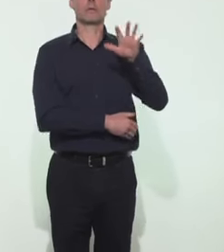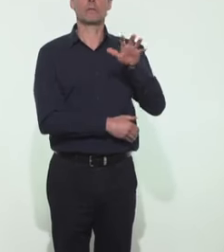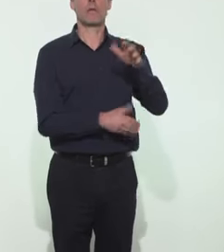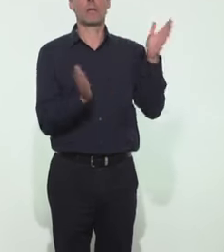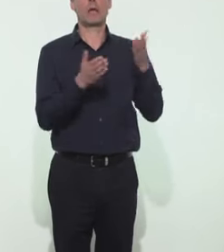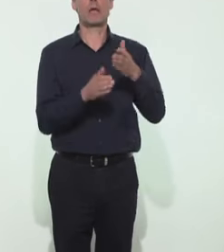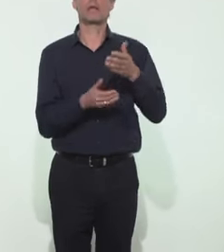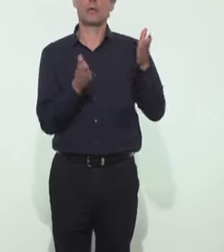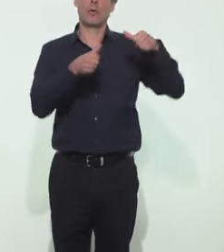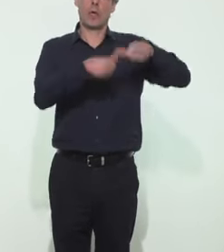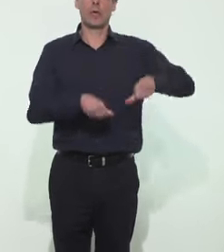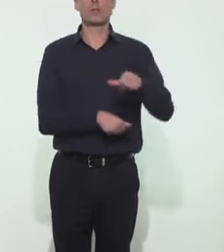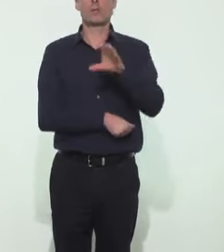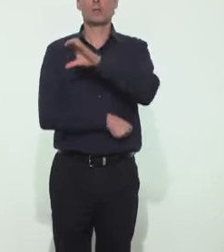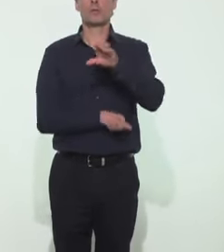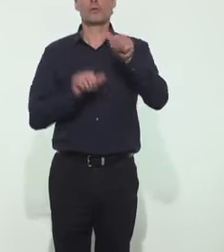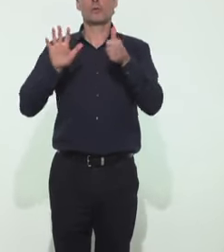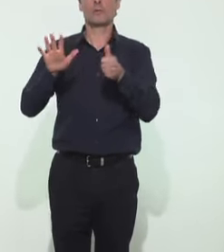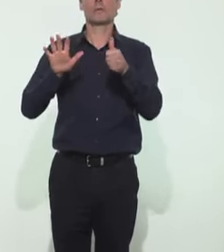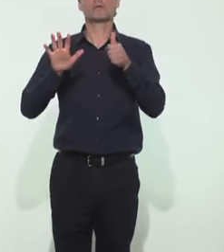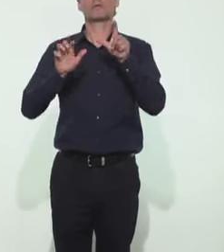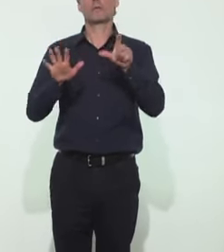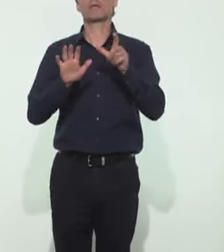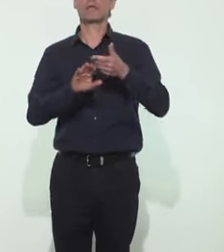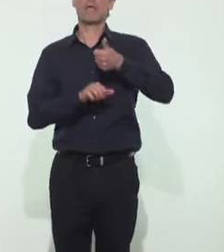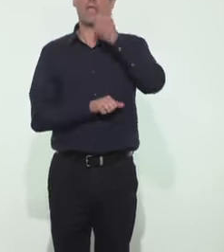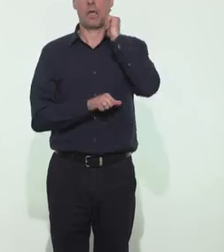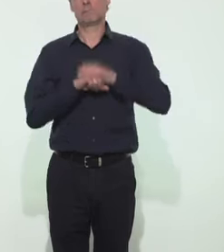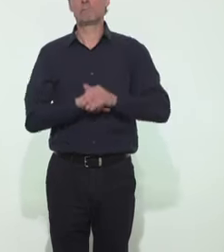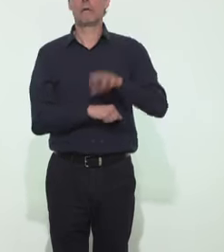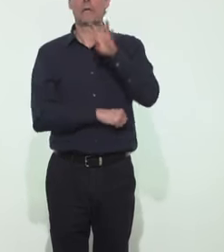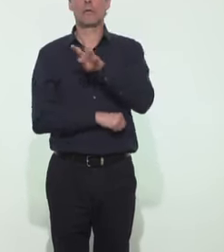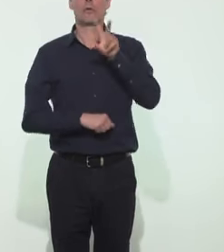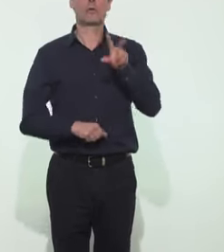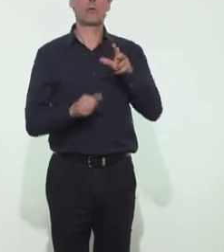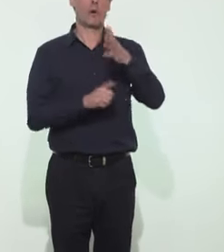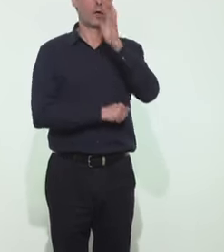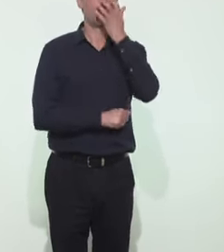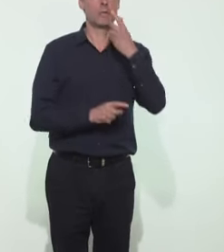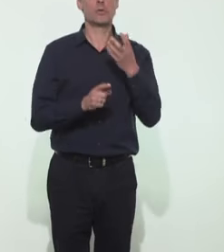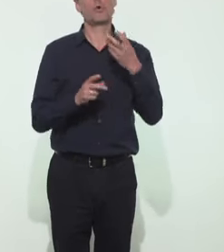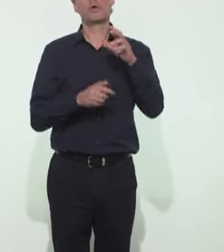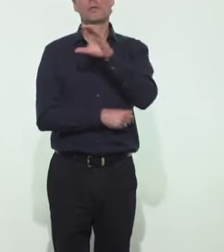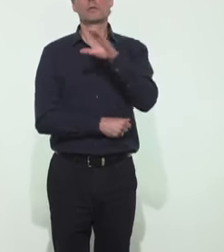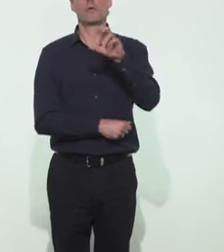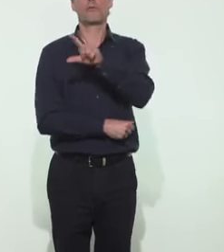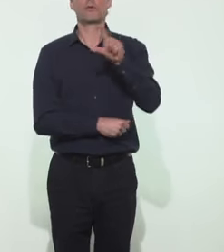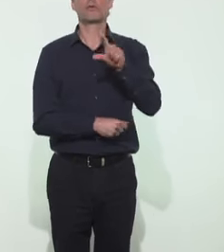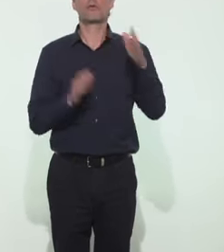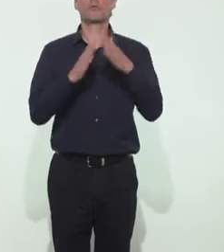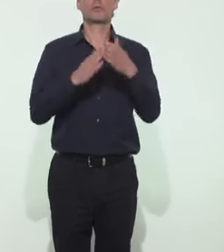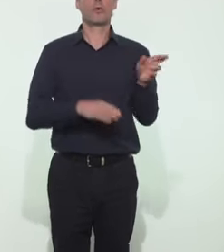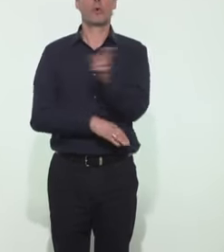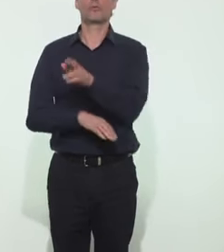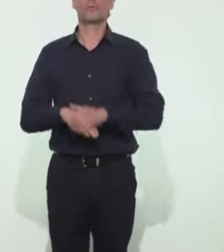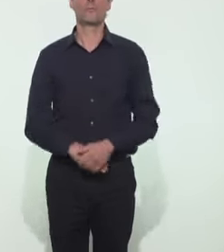contre 167 hier dont 43 en réanimation et 122 retour à domicile je souhaiterais